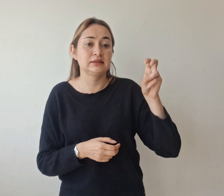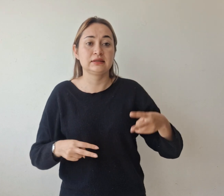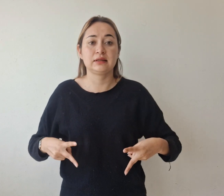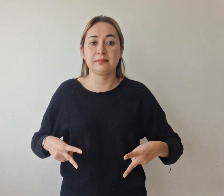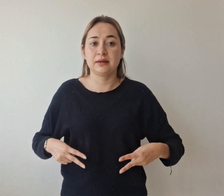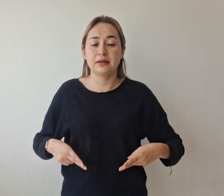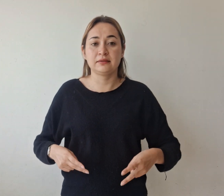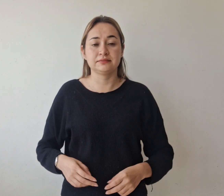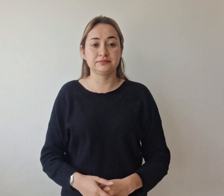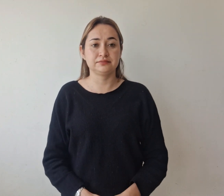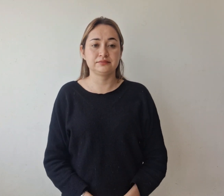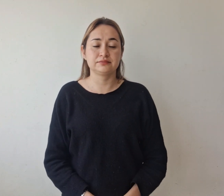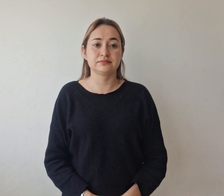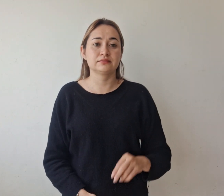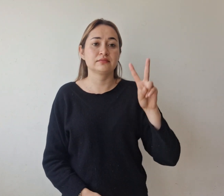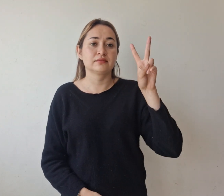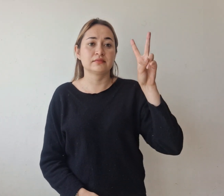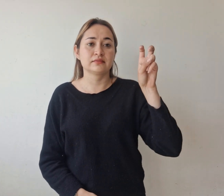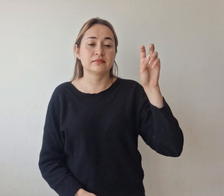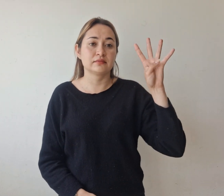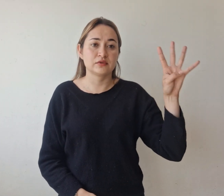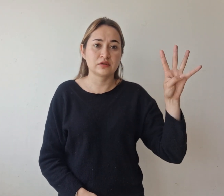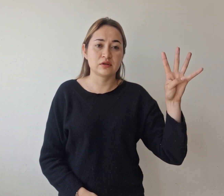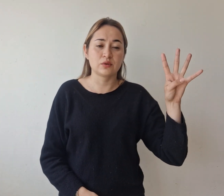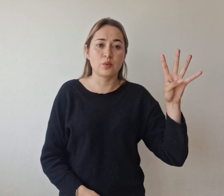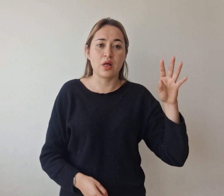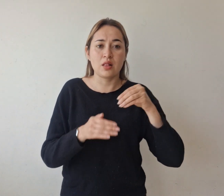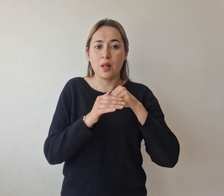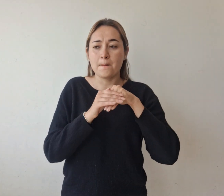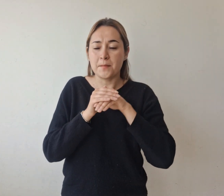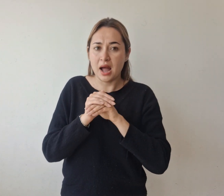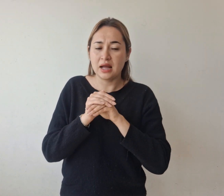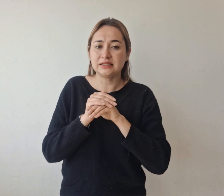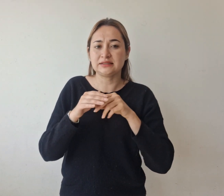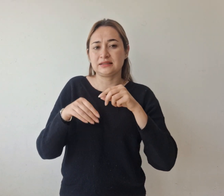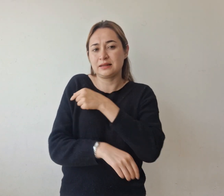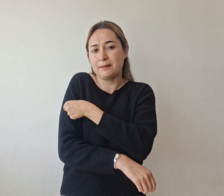esterilizaciones 74 Microchips de identificación implantados